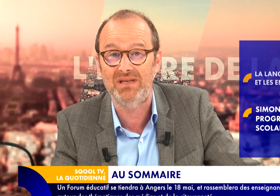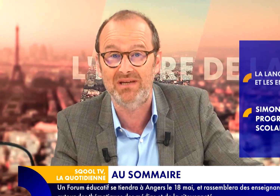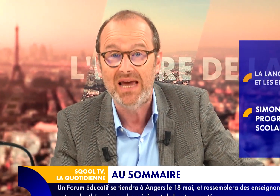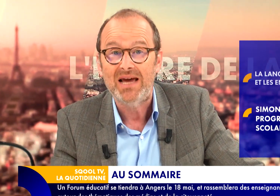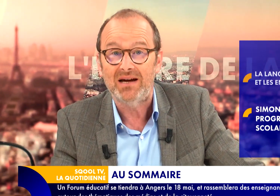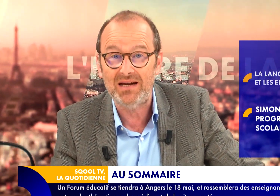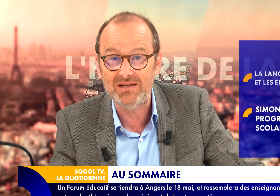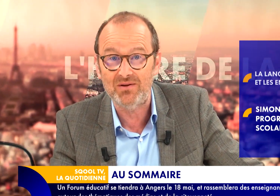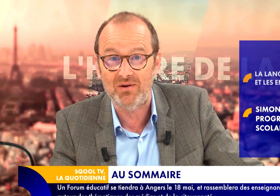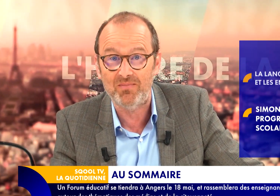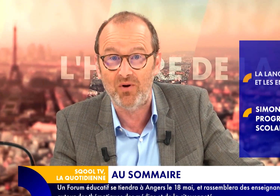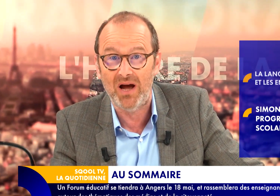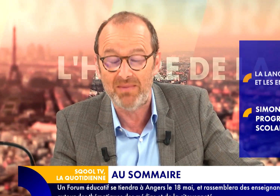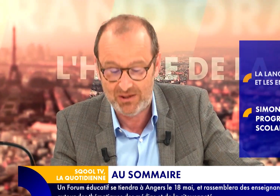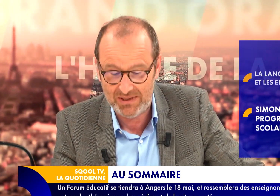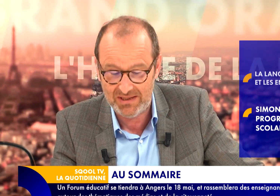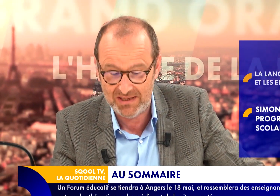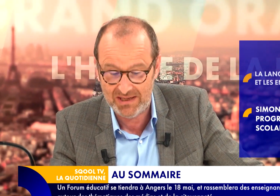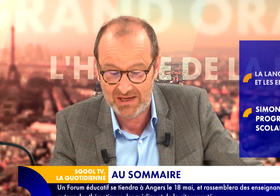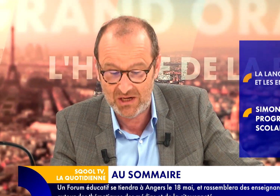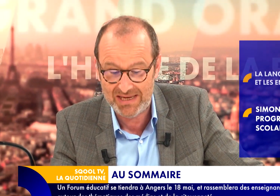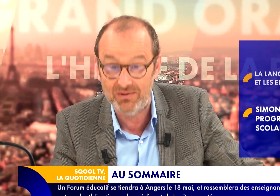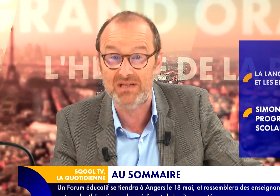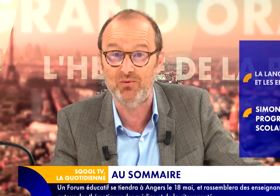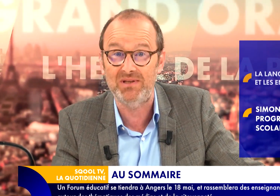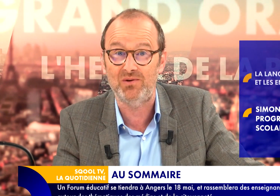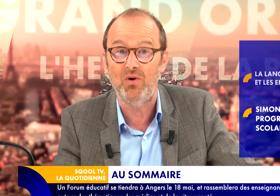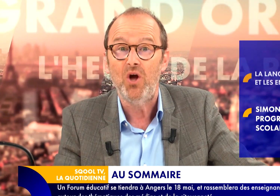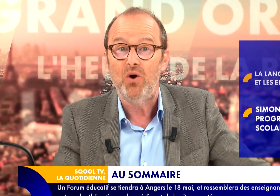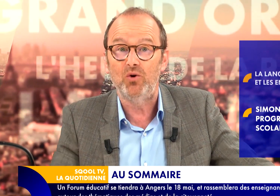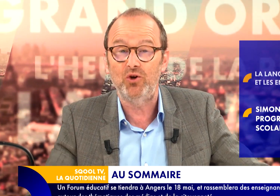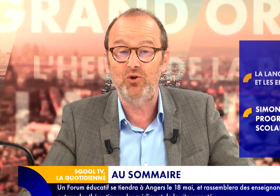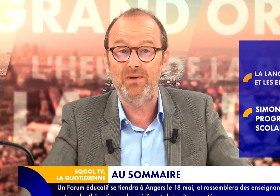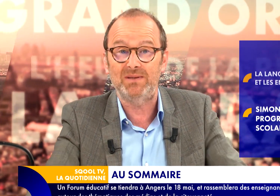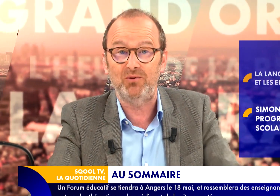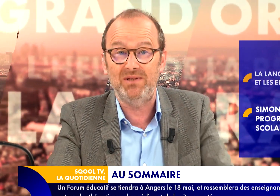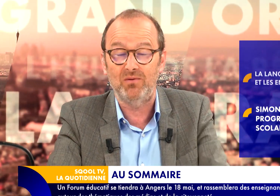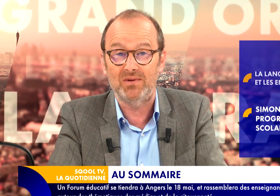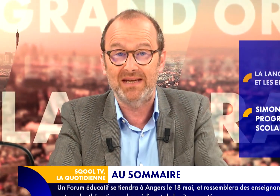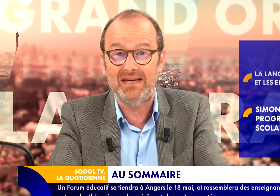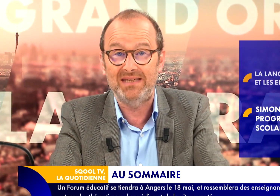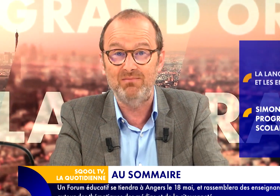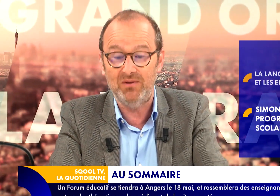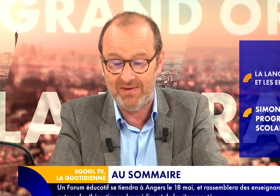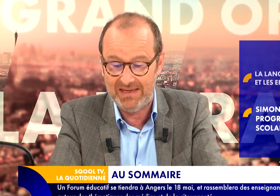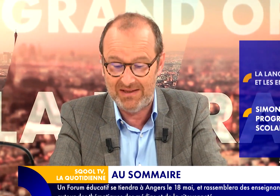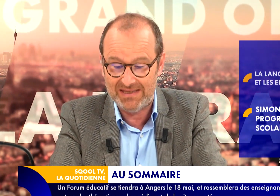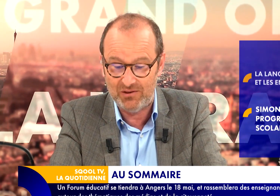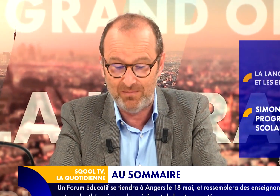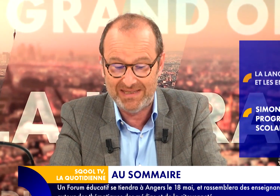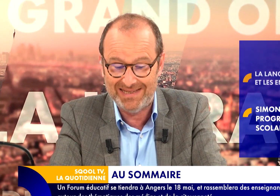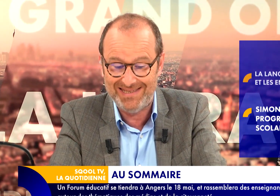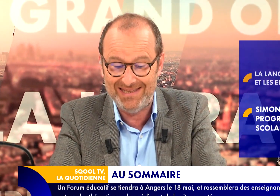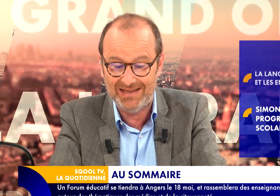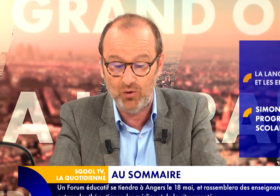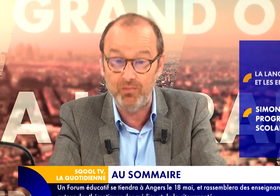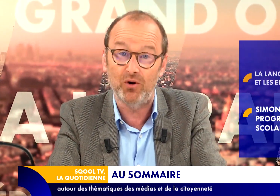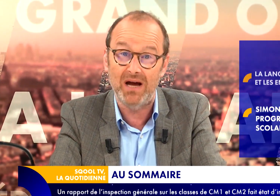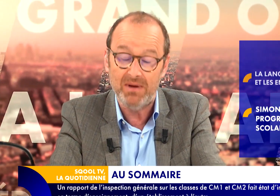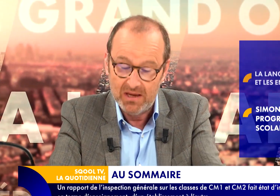l'actualité résonne dans les programmes. Actualité liée à une exposition aujourd'hui, exposition consacrée à Simone Veil. Ça se passe à Citeco, programme